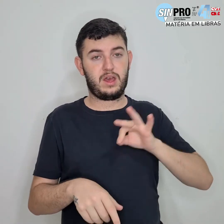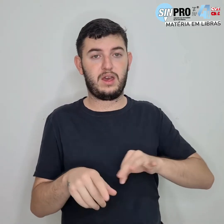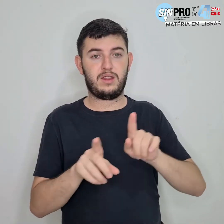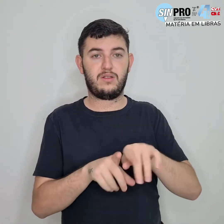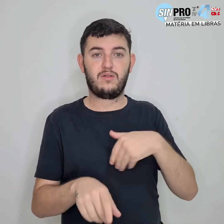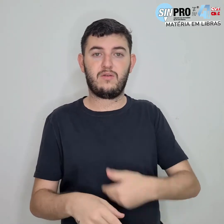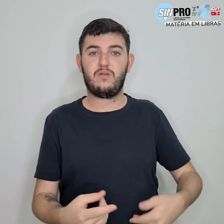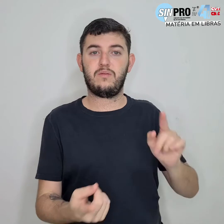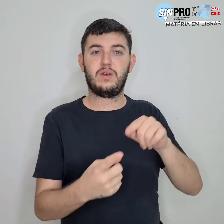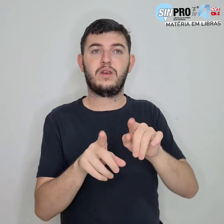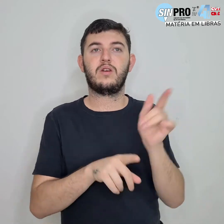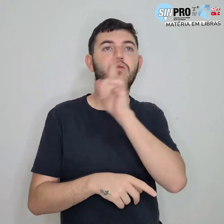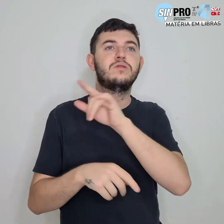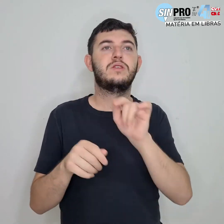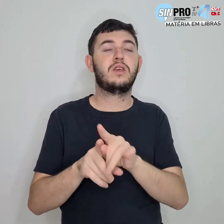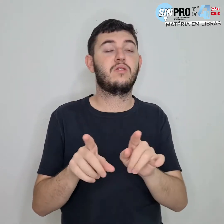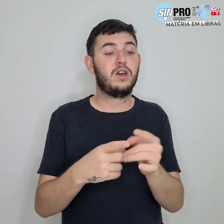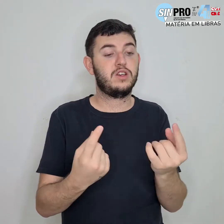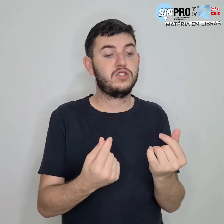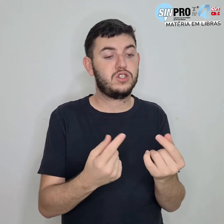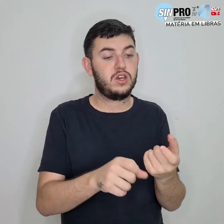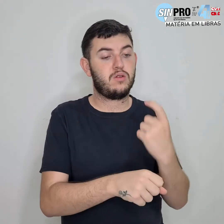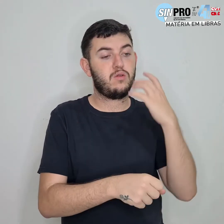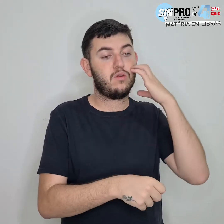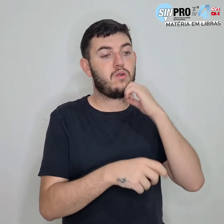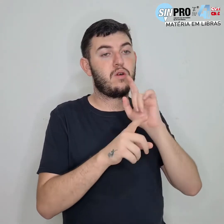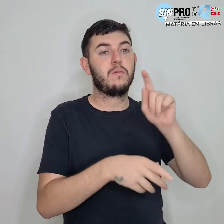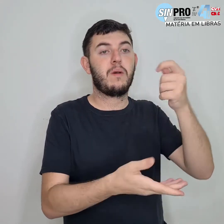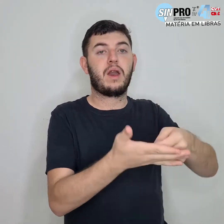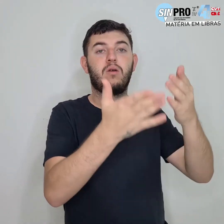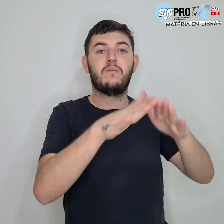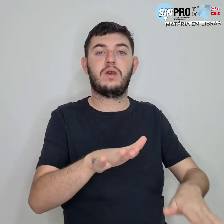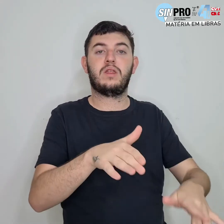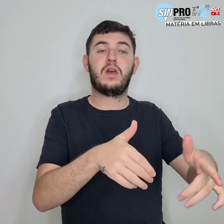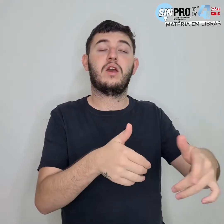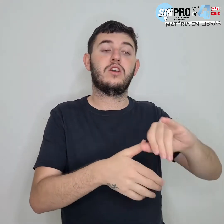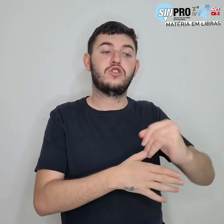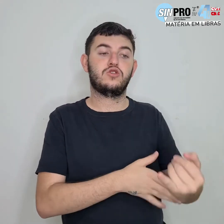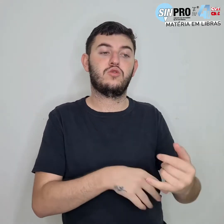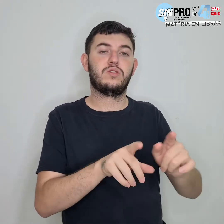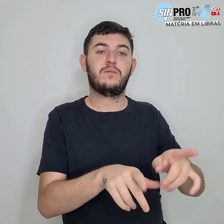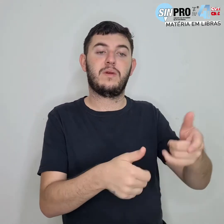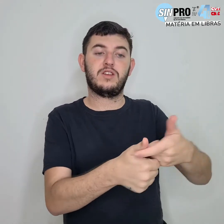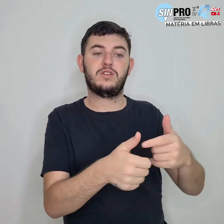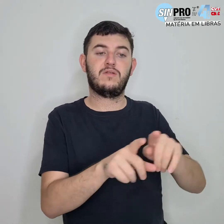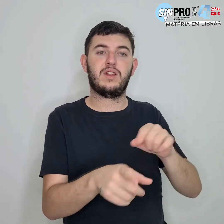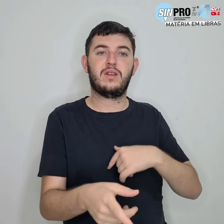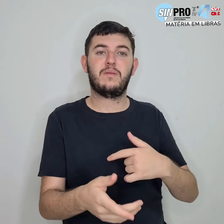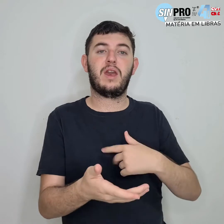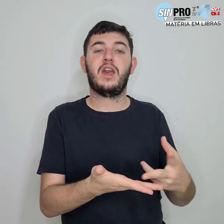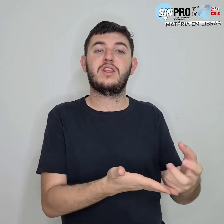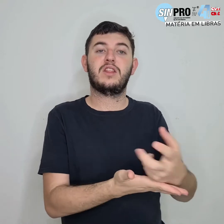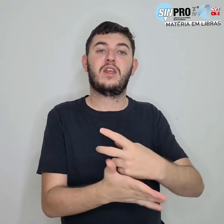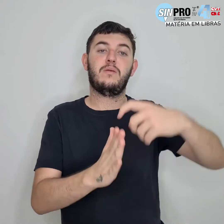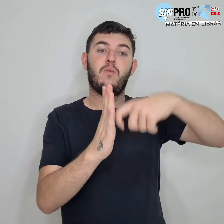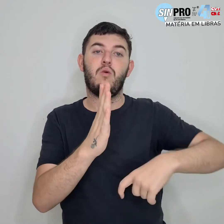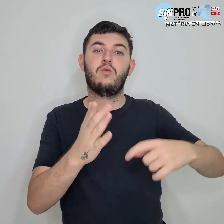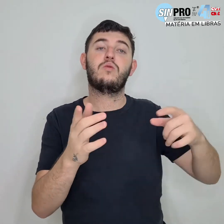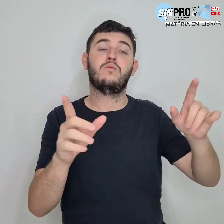pagar juros e principal da dívida, além de poder reduzir a carga tributária sobre o setor privado, explica Antônio